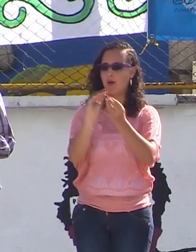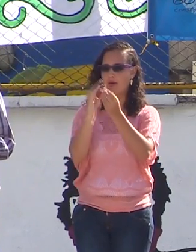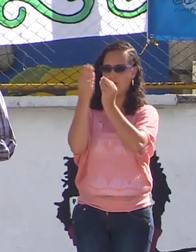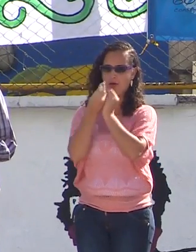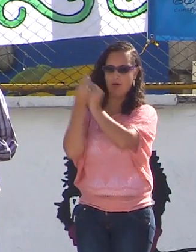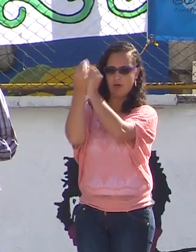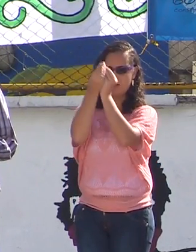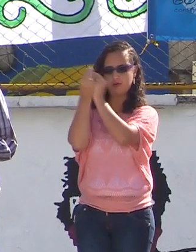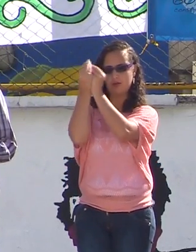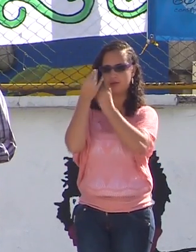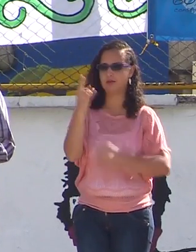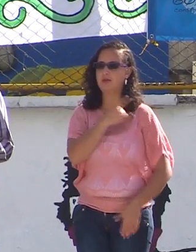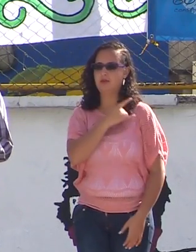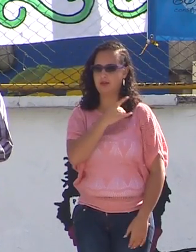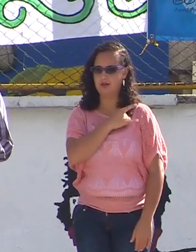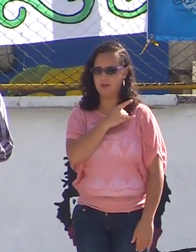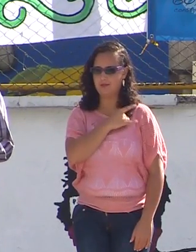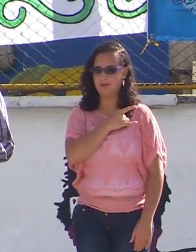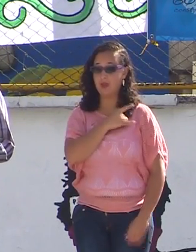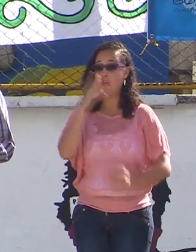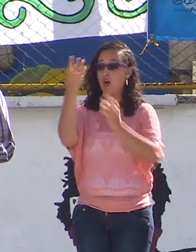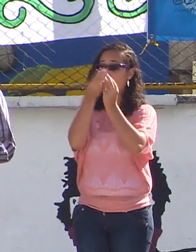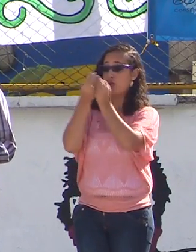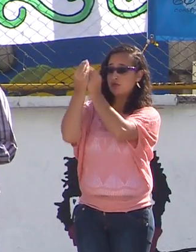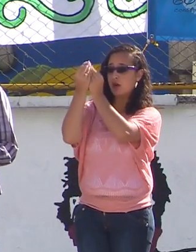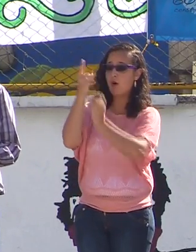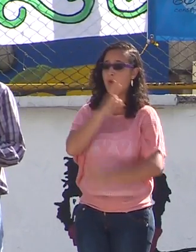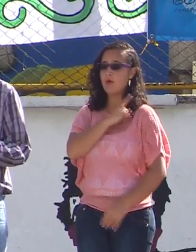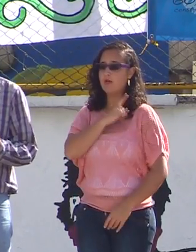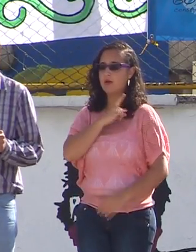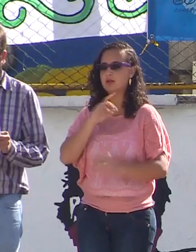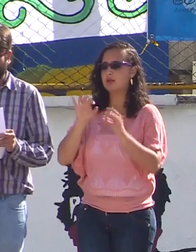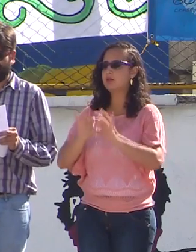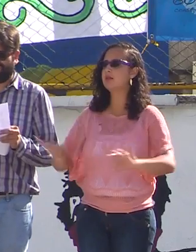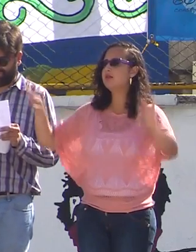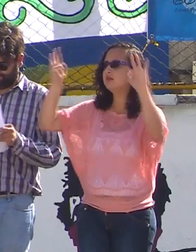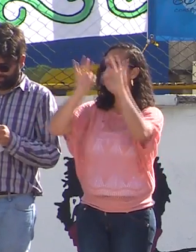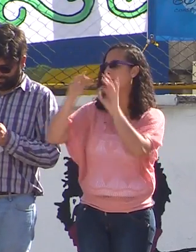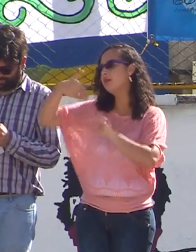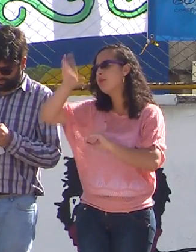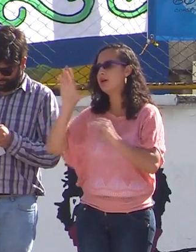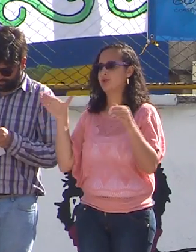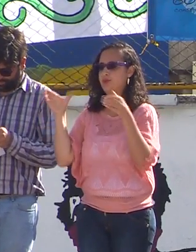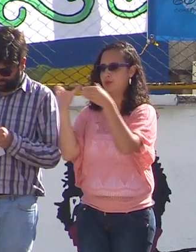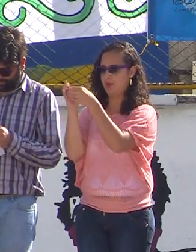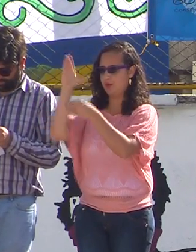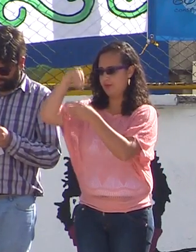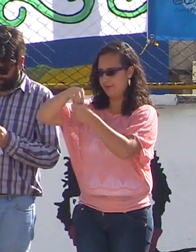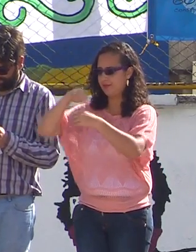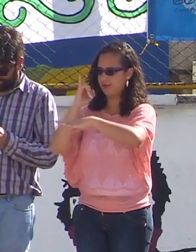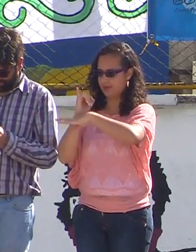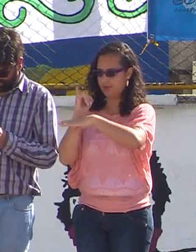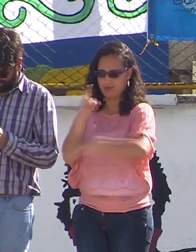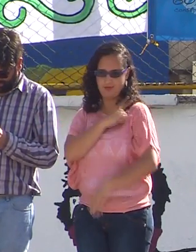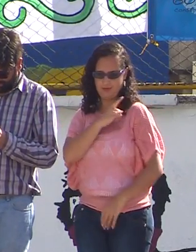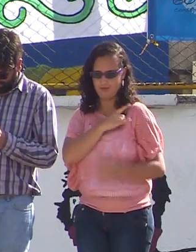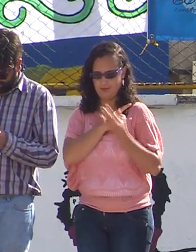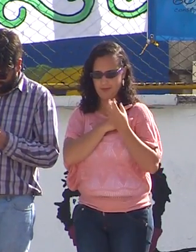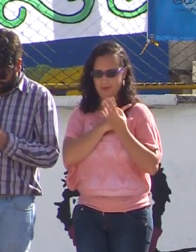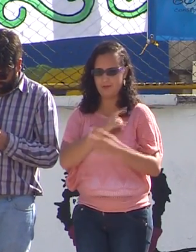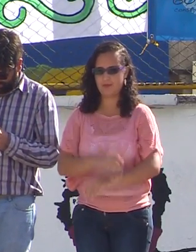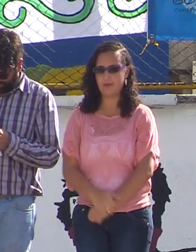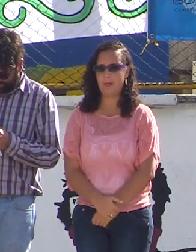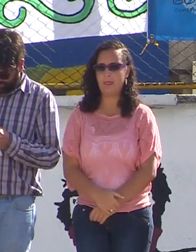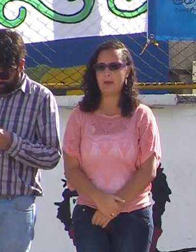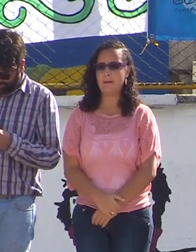máximo órgano colegiado de nuestra institución, y que,